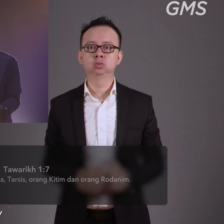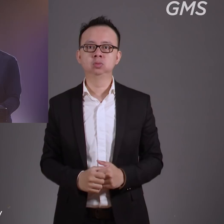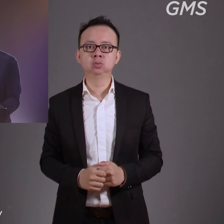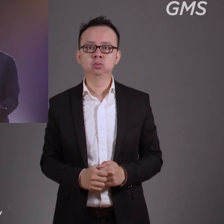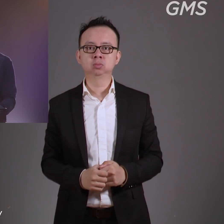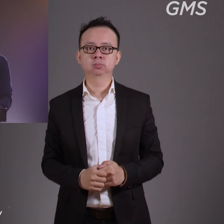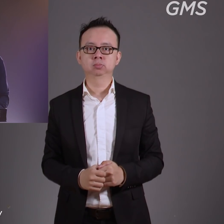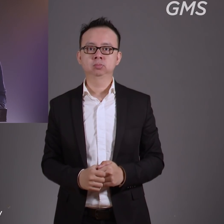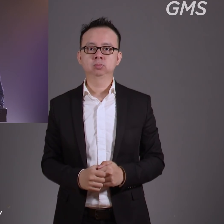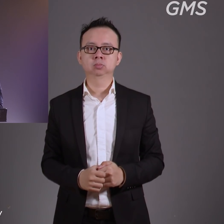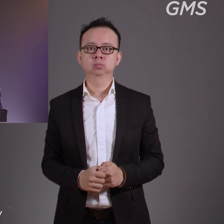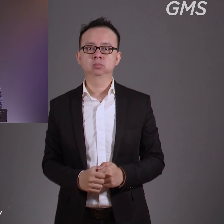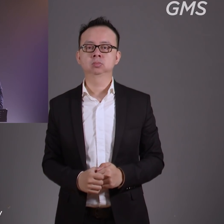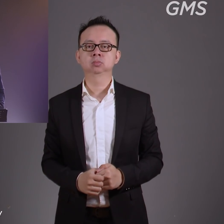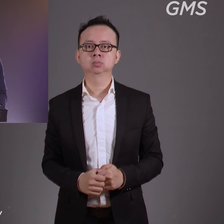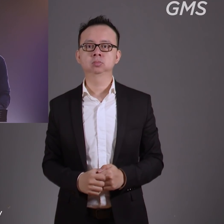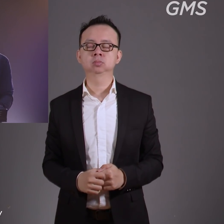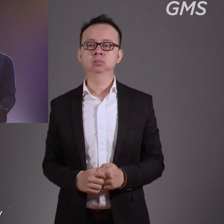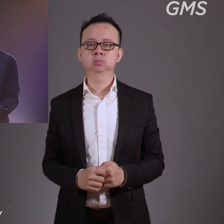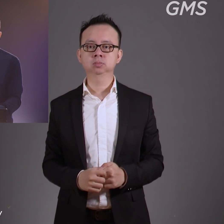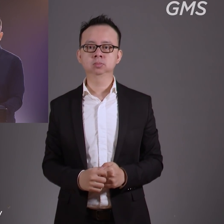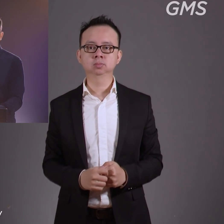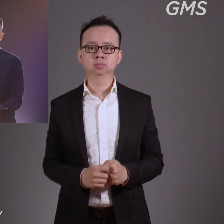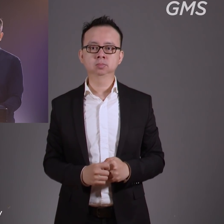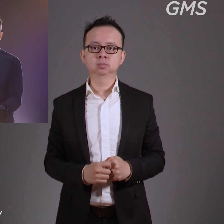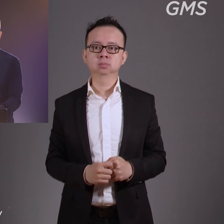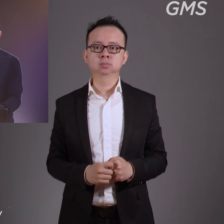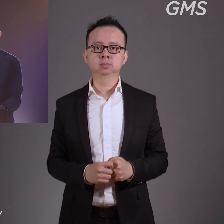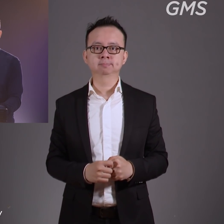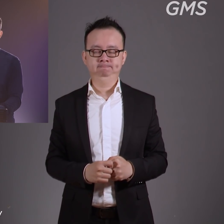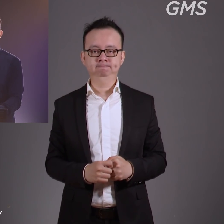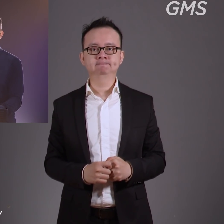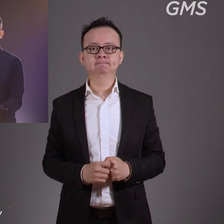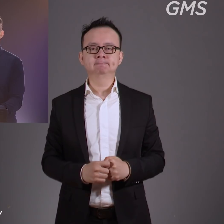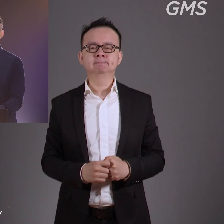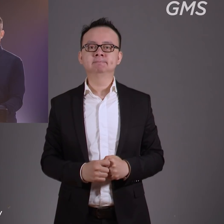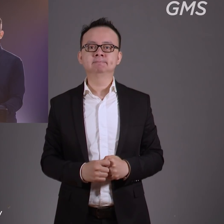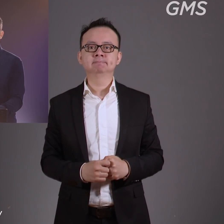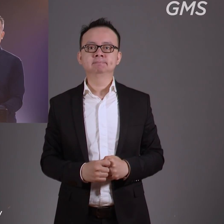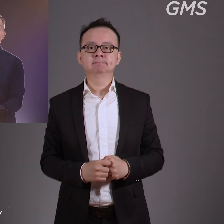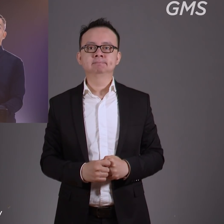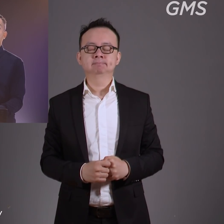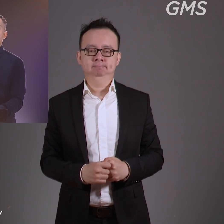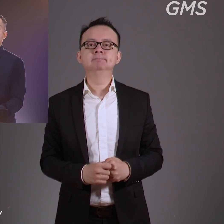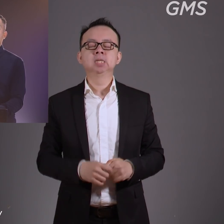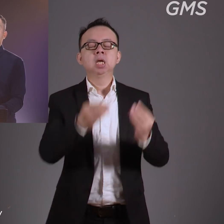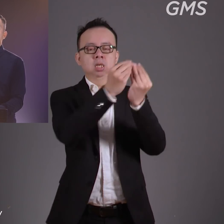Rodanim. Ayat 5 saya nggak akan bahas terlalu banyak, kecuali keturunan Yafet itu yang